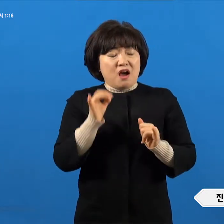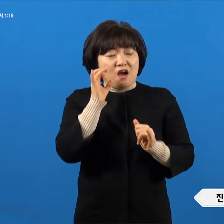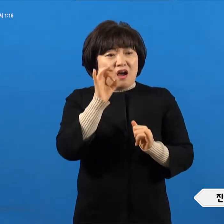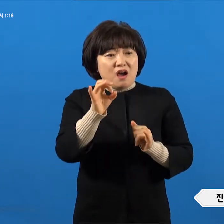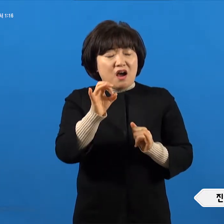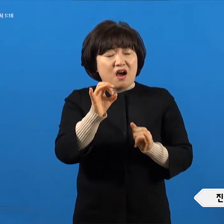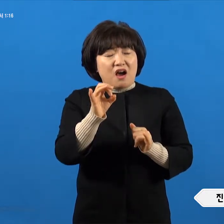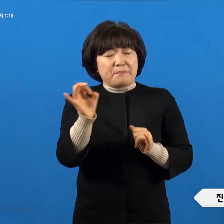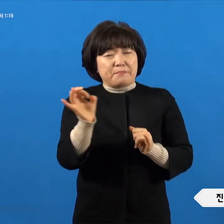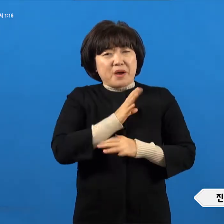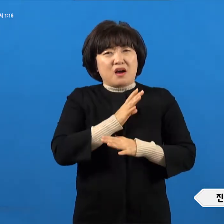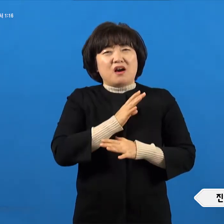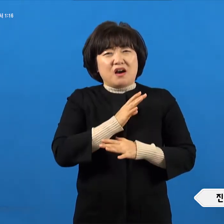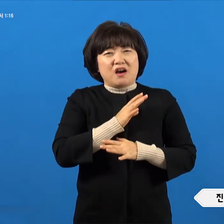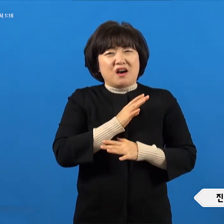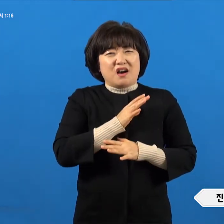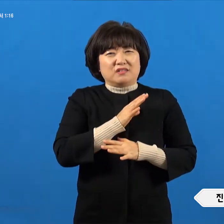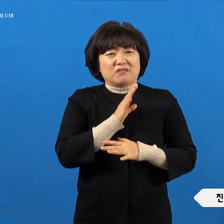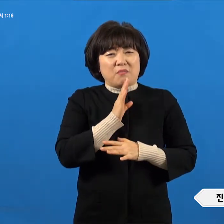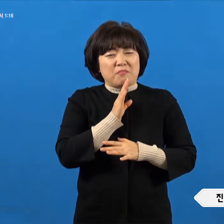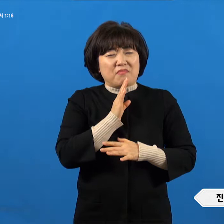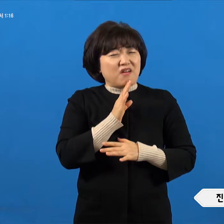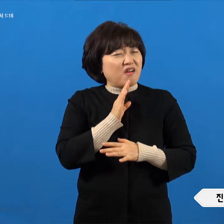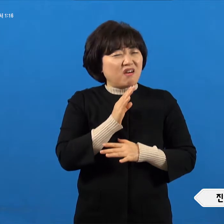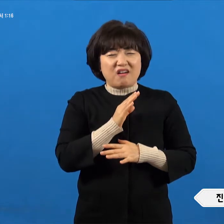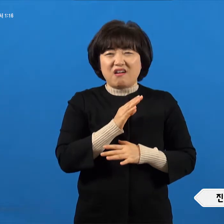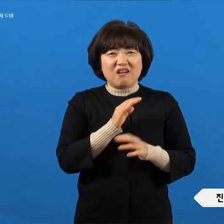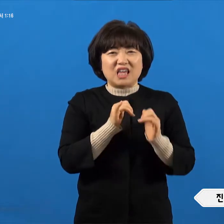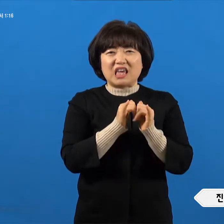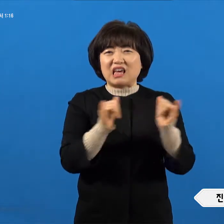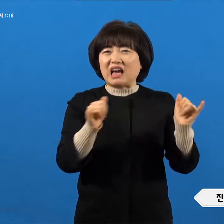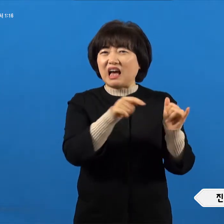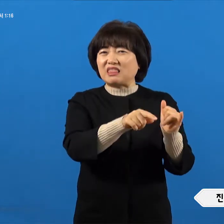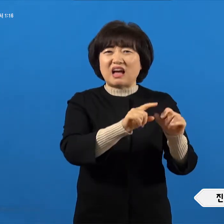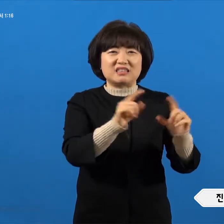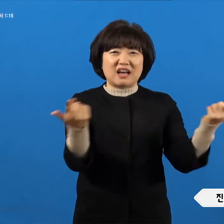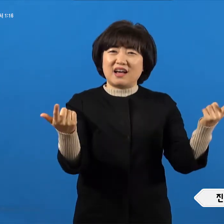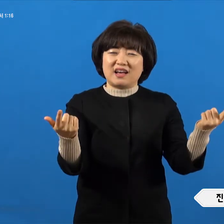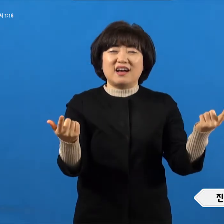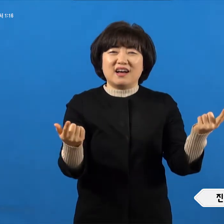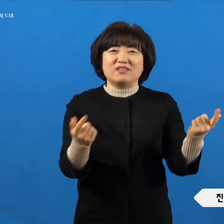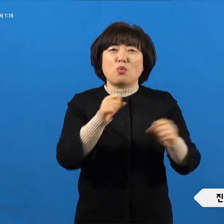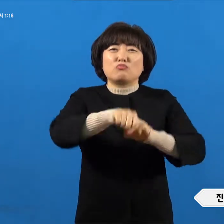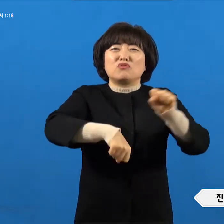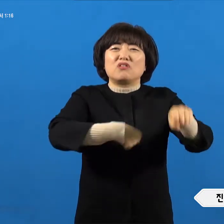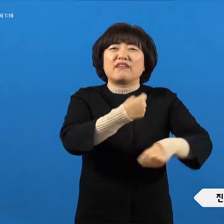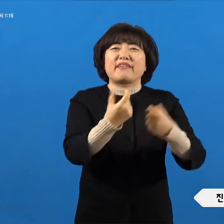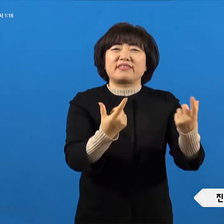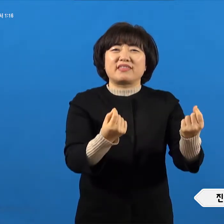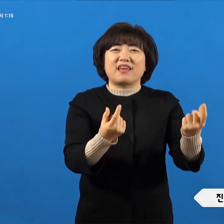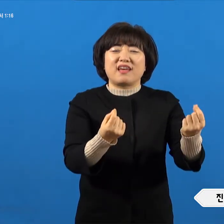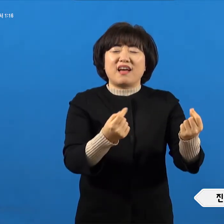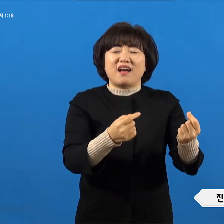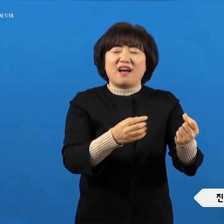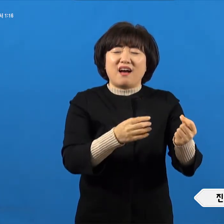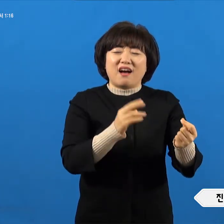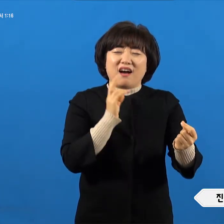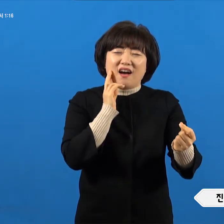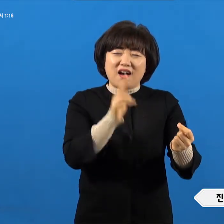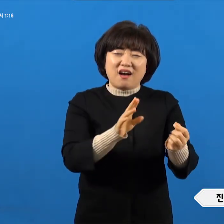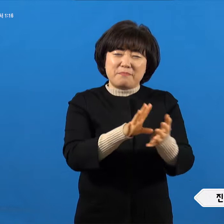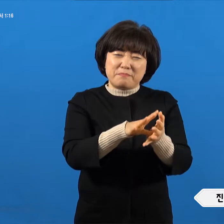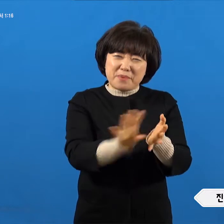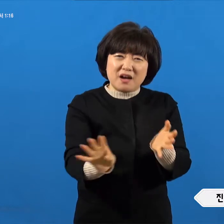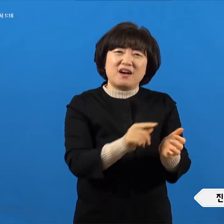떨게 했던, 스스로 인간되기를 포기했던 그들의 그 만행을 보면서 온 국민이